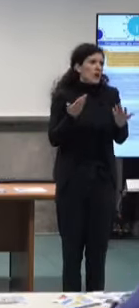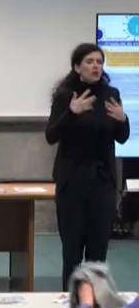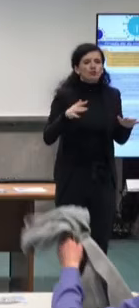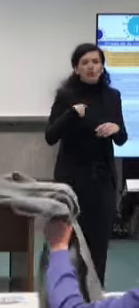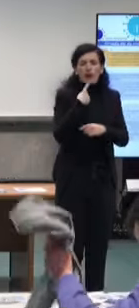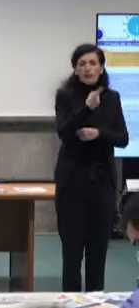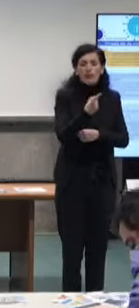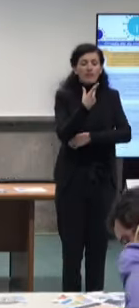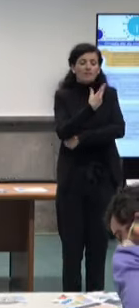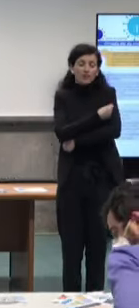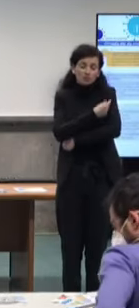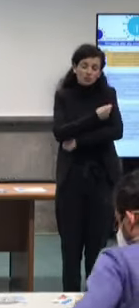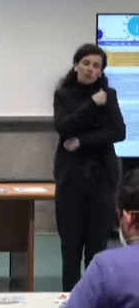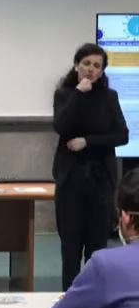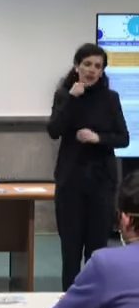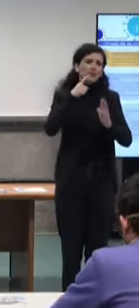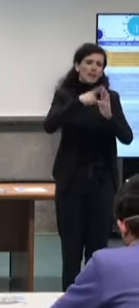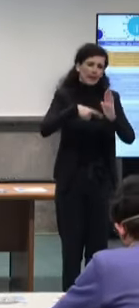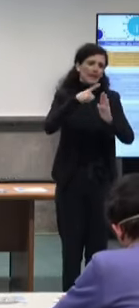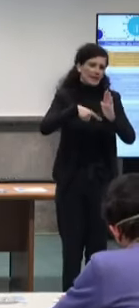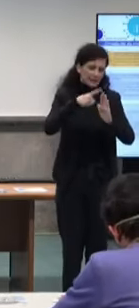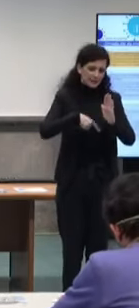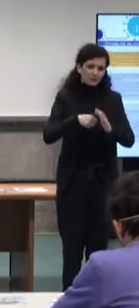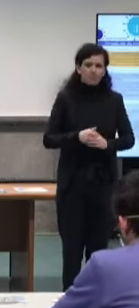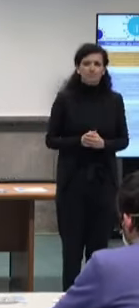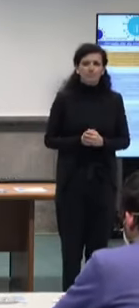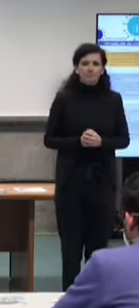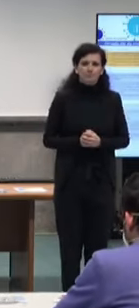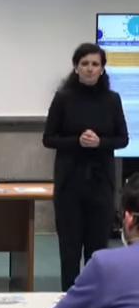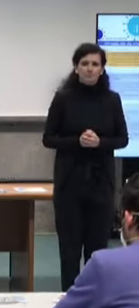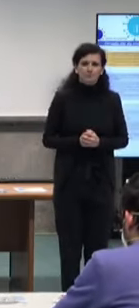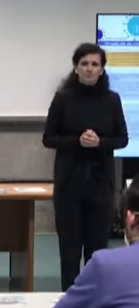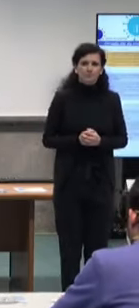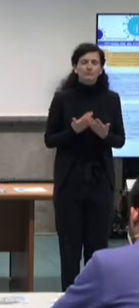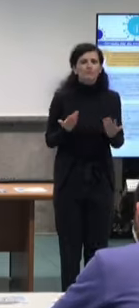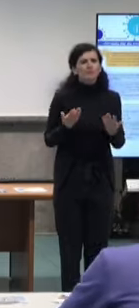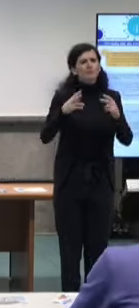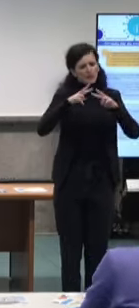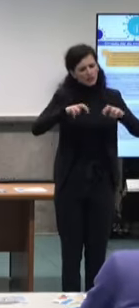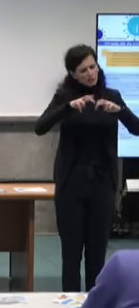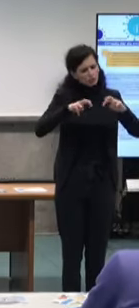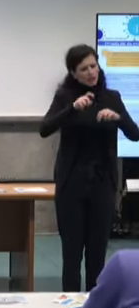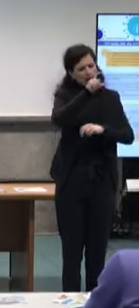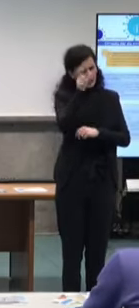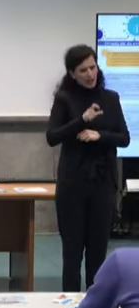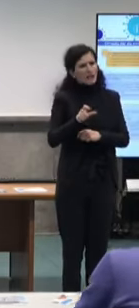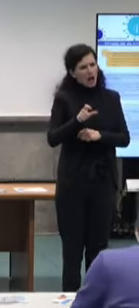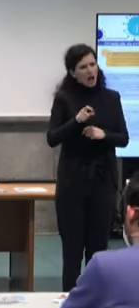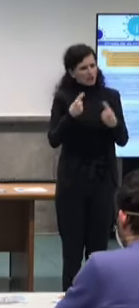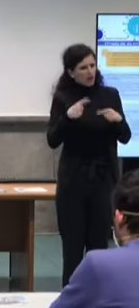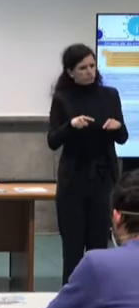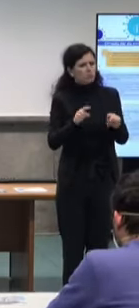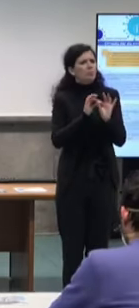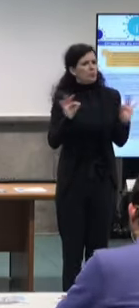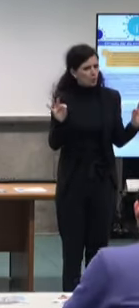prima di averlo disponibile ci vorranno mesi questo però vuol dire che comunque la ricerca italiana su questo c'è che